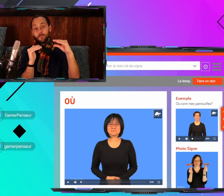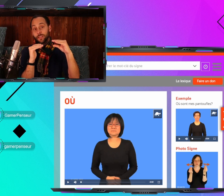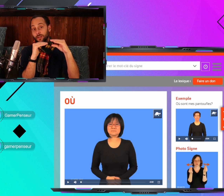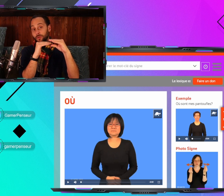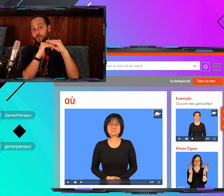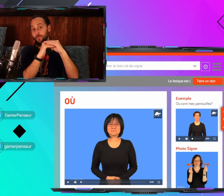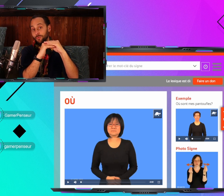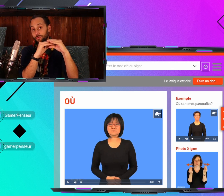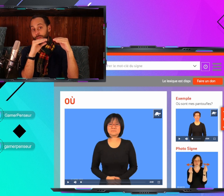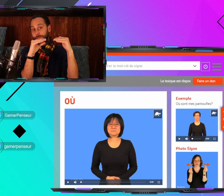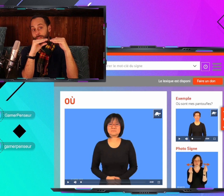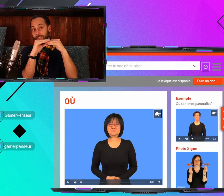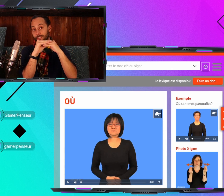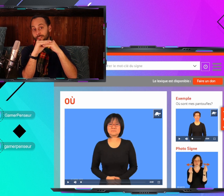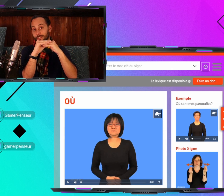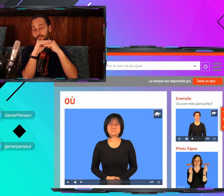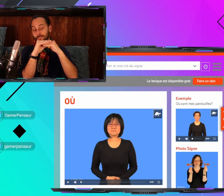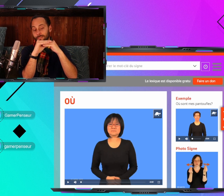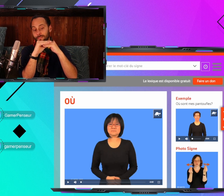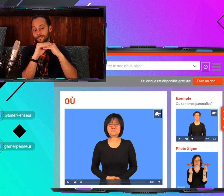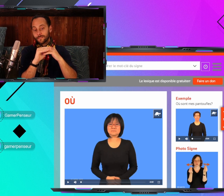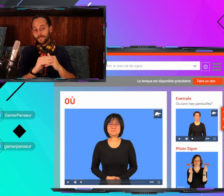Imaginez le pied qui rentre dans la pantoufle.